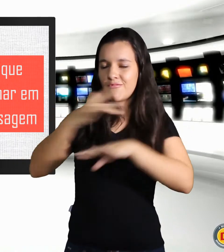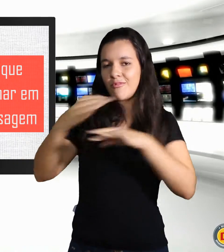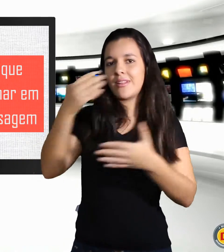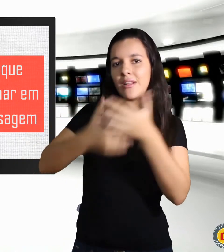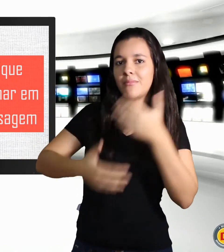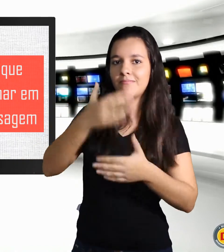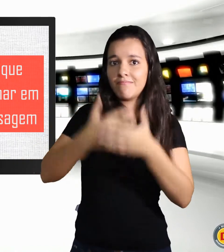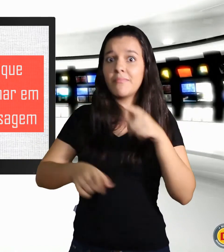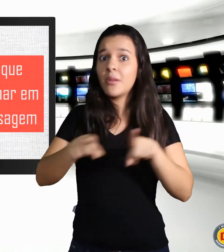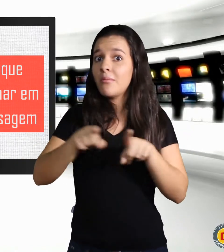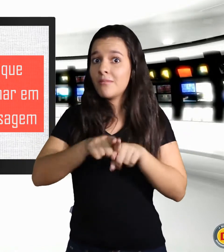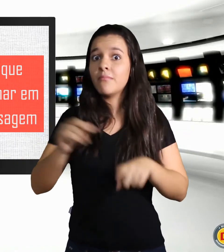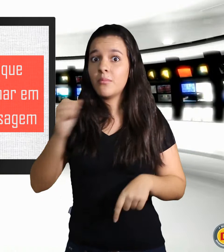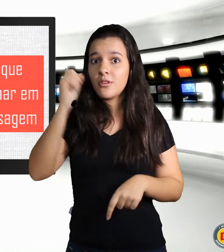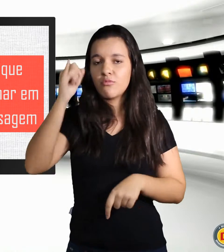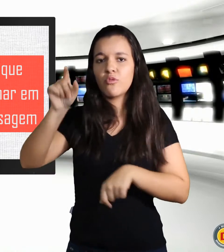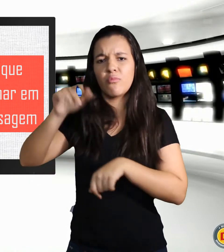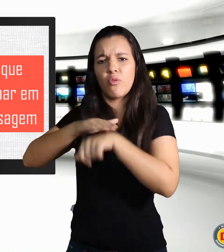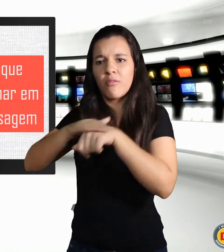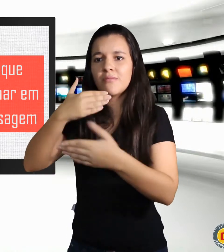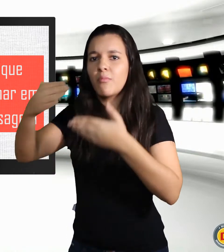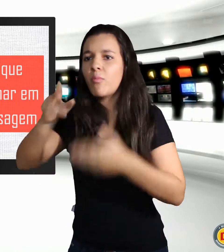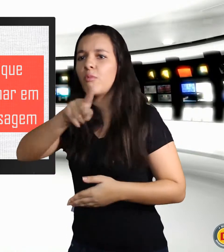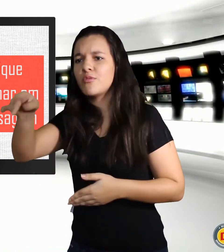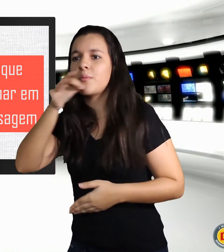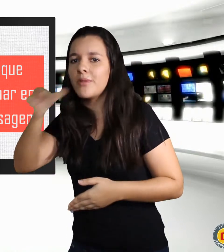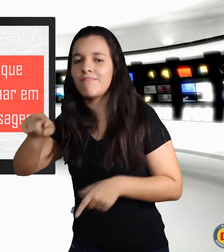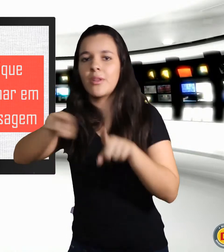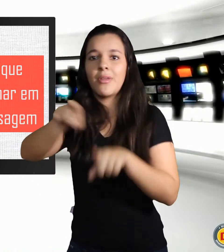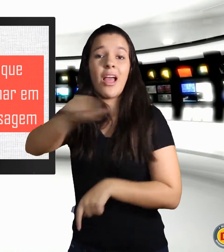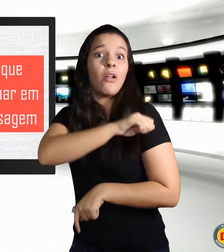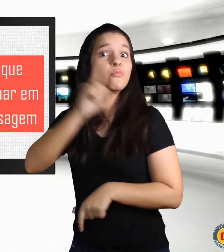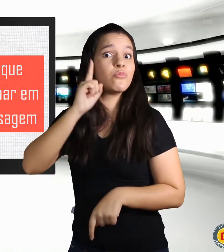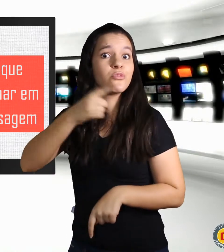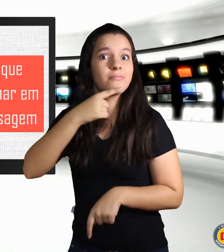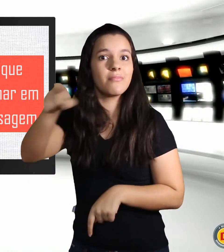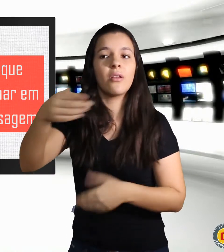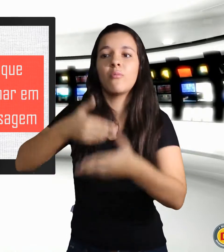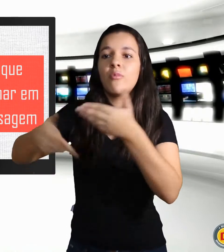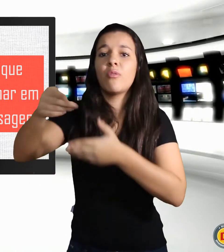Assim, é interessante que se converse com o professor e os alunos surdos para que se decida qual o melhor lugar para o TIOS.